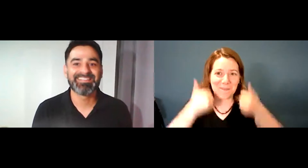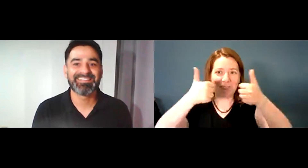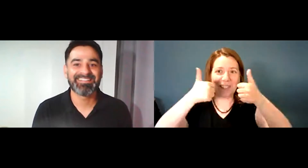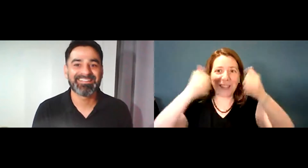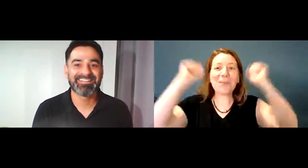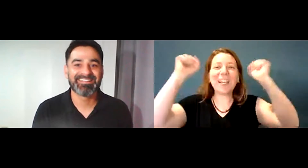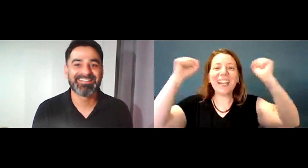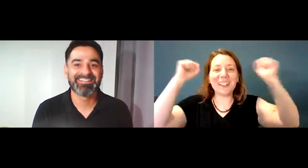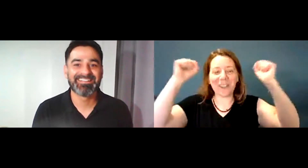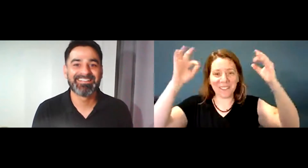Gracias. Qué bueno,